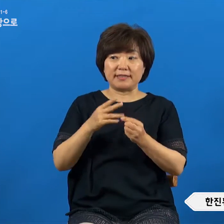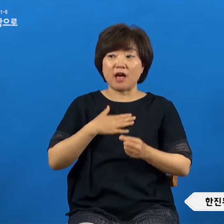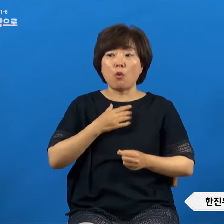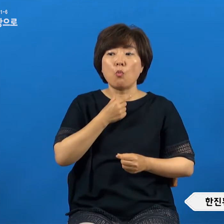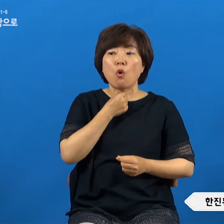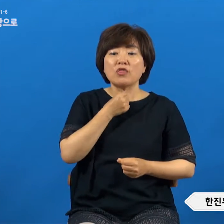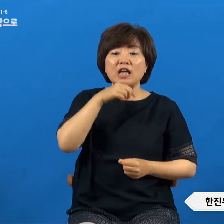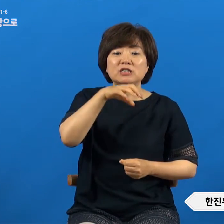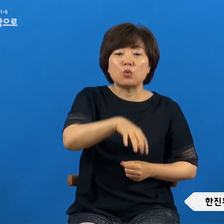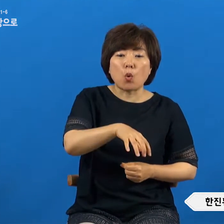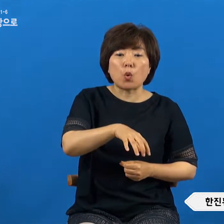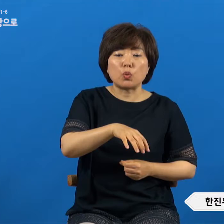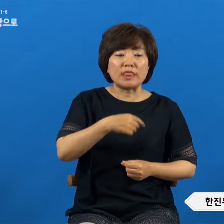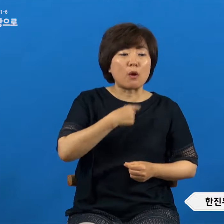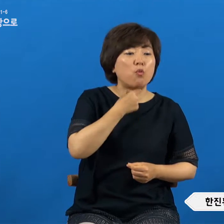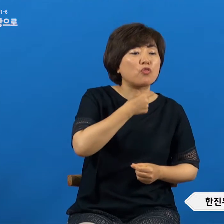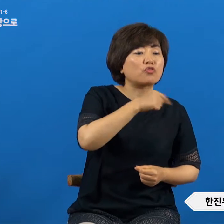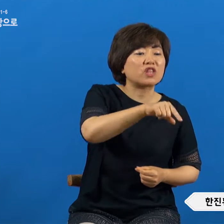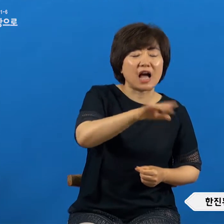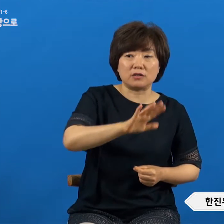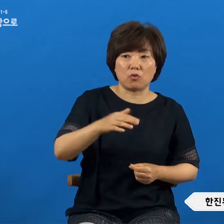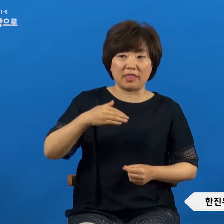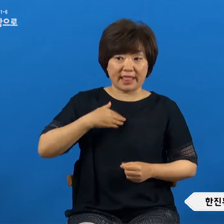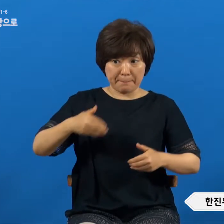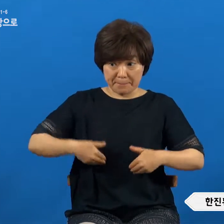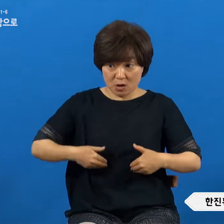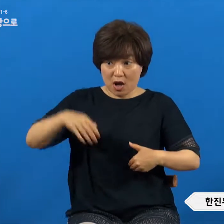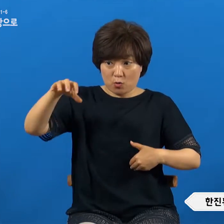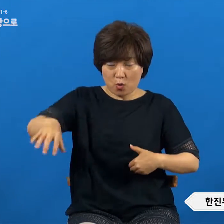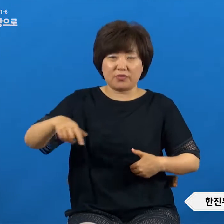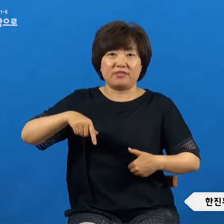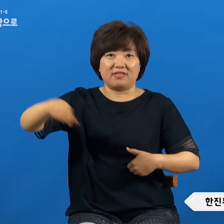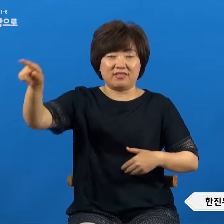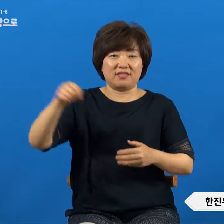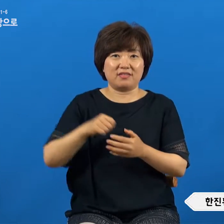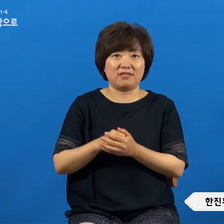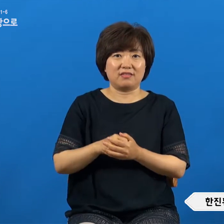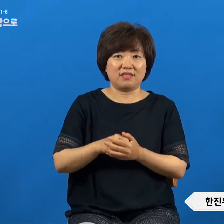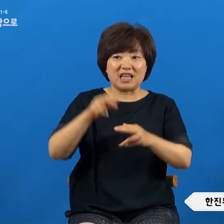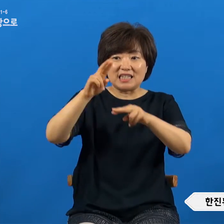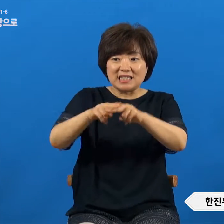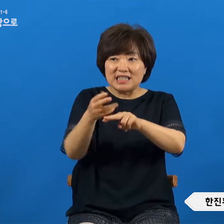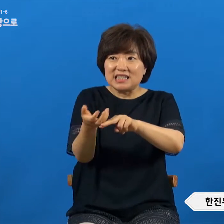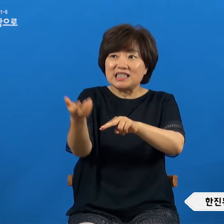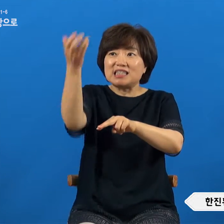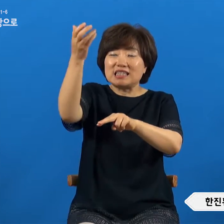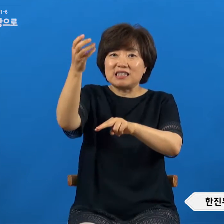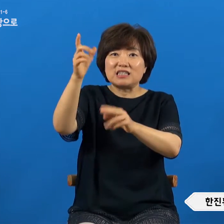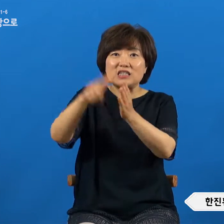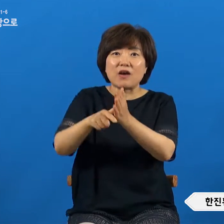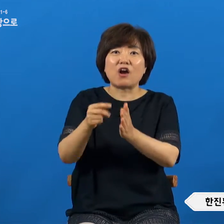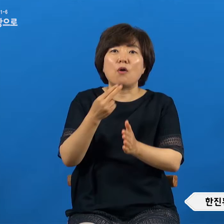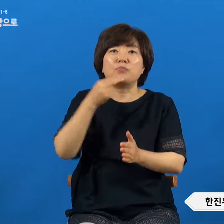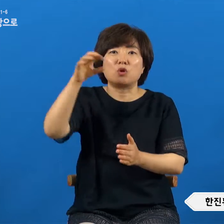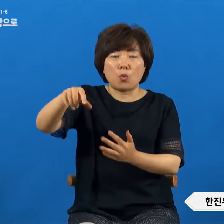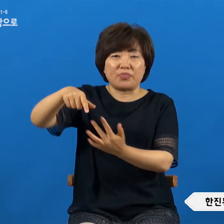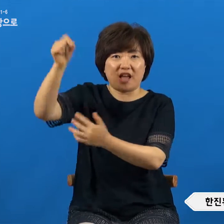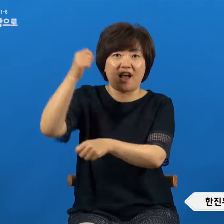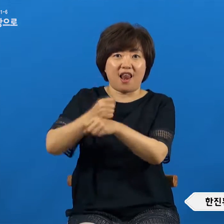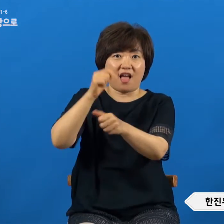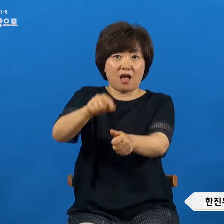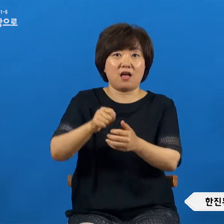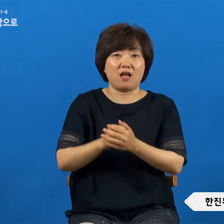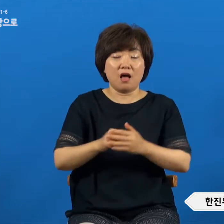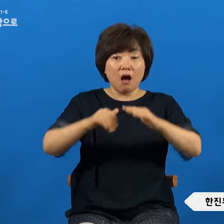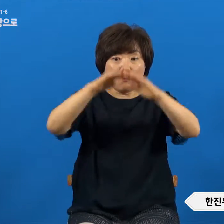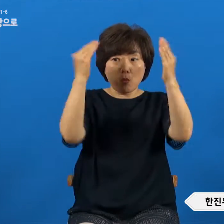곳이 아니라 나를 필요로 하는 곳을 택하라. 셋째, 승진 기회가 거의 없는 곳을 택하라. 넷째,